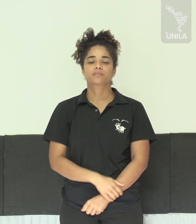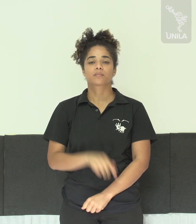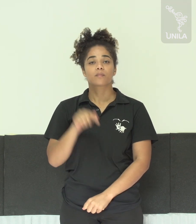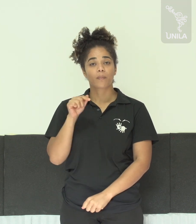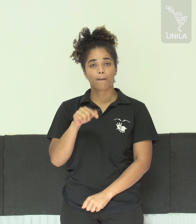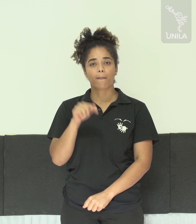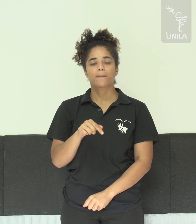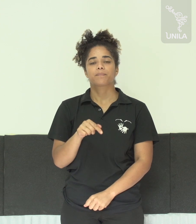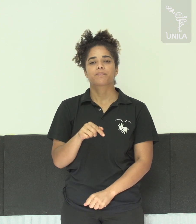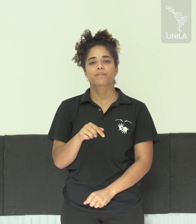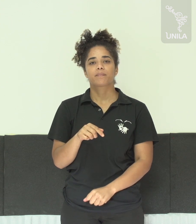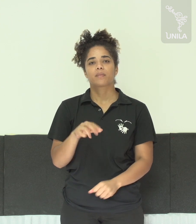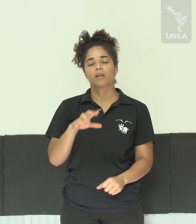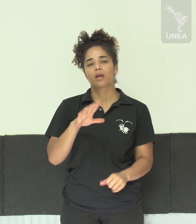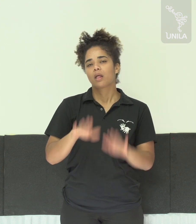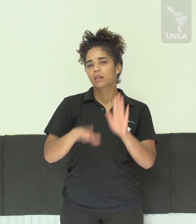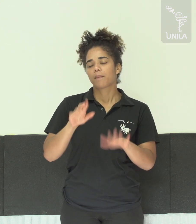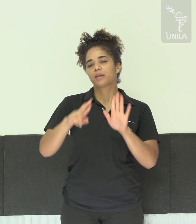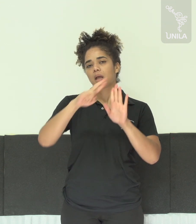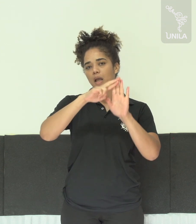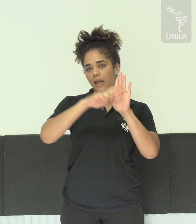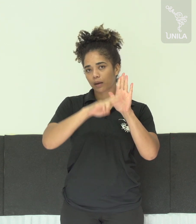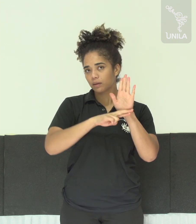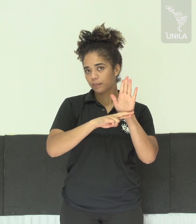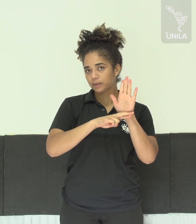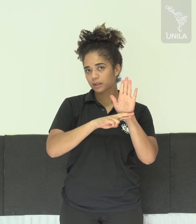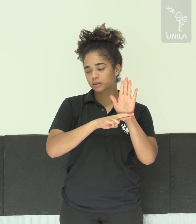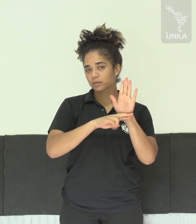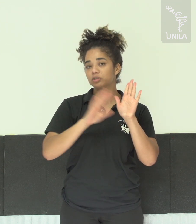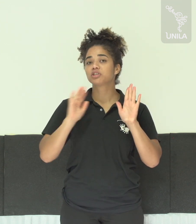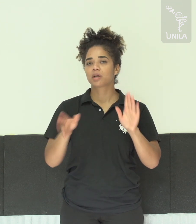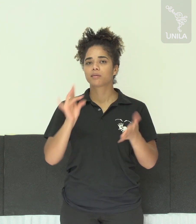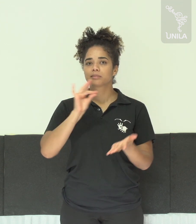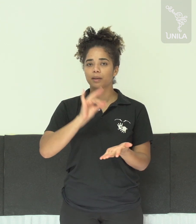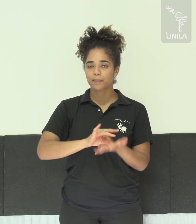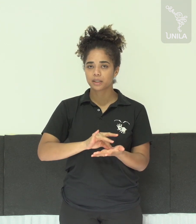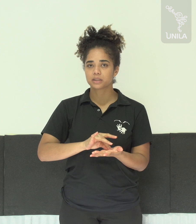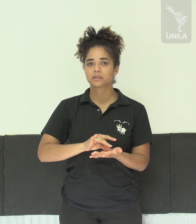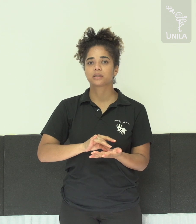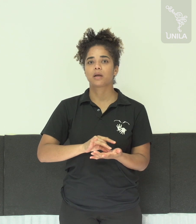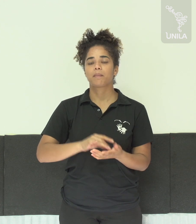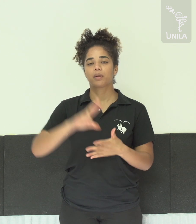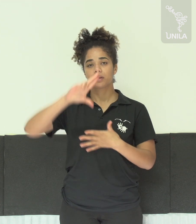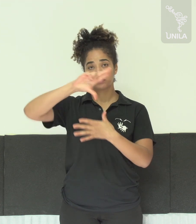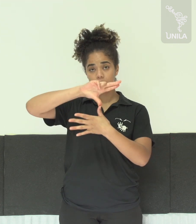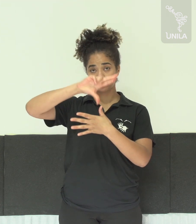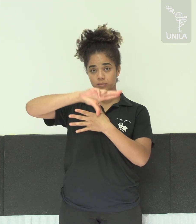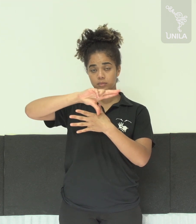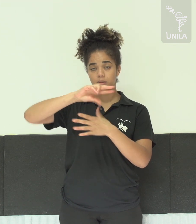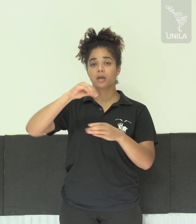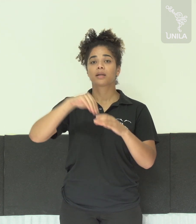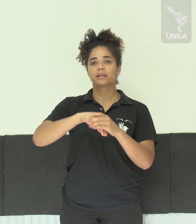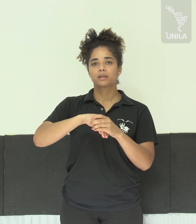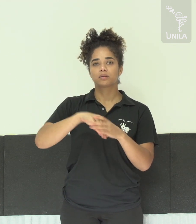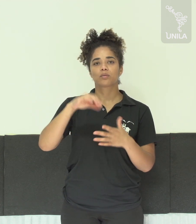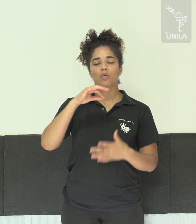às regulamentações estabelecidas pela universidade dentro do orçamento disponível.